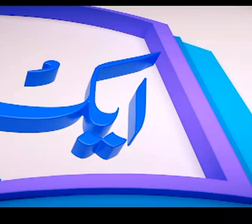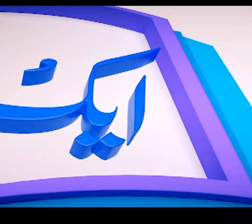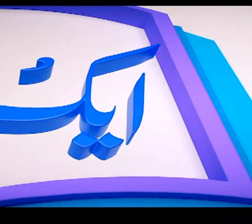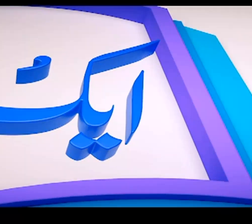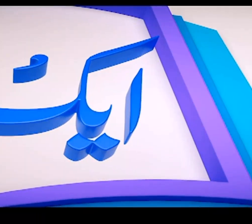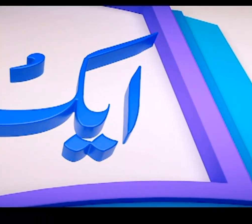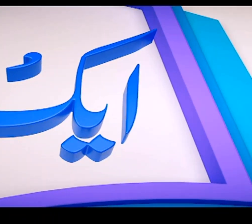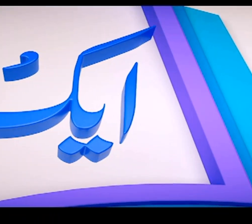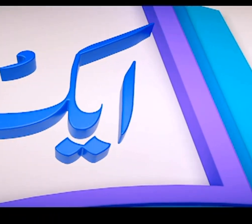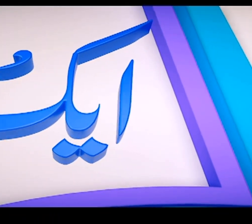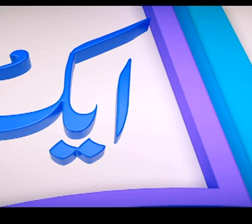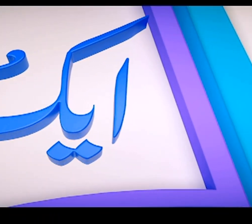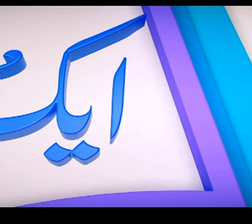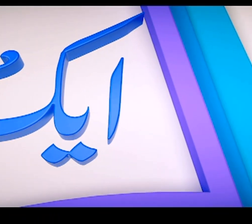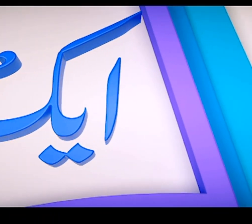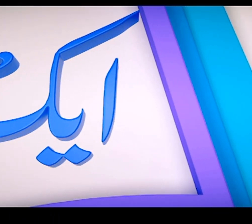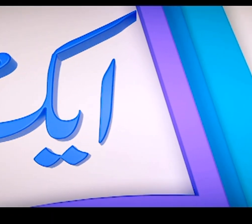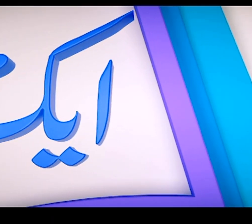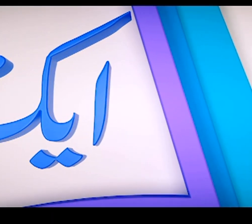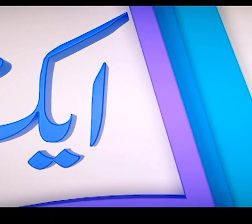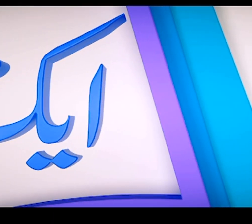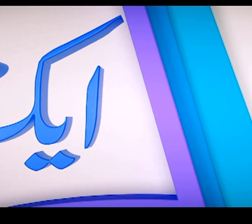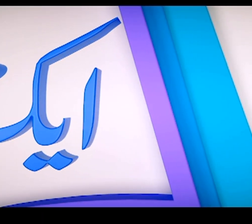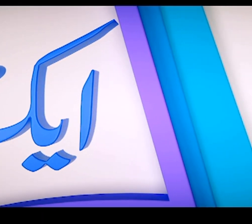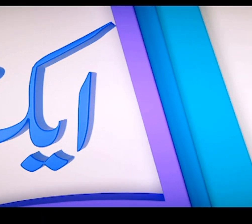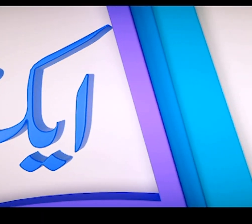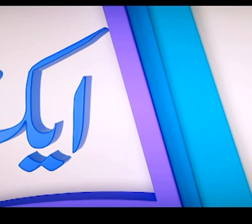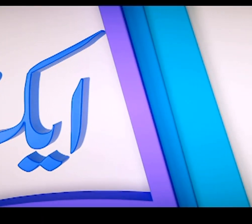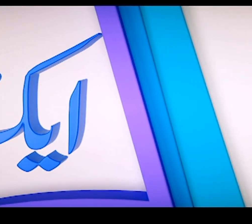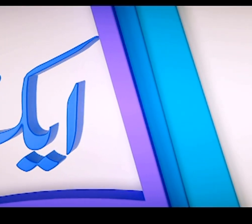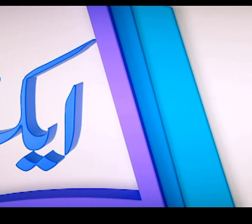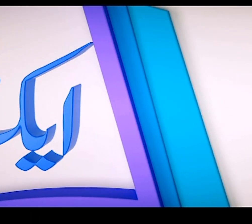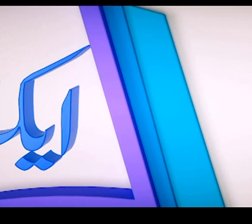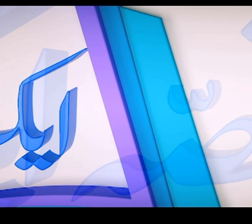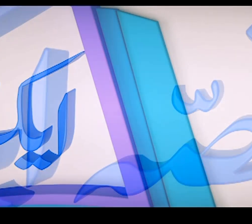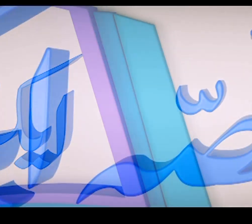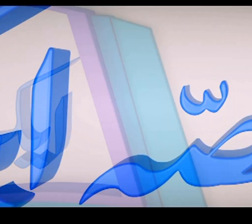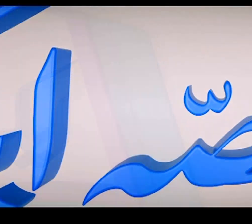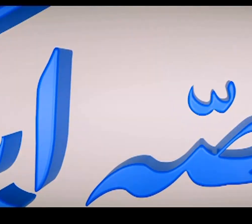ملتا ہے درس آخرت ان